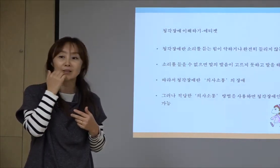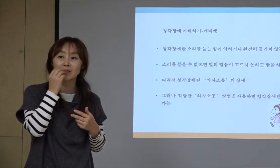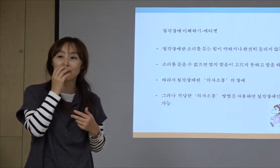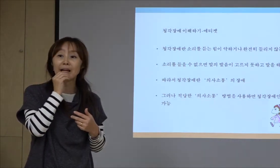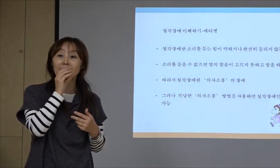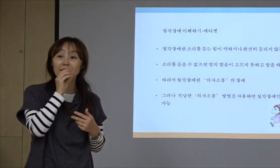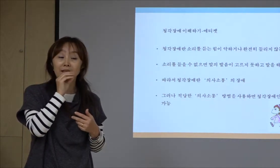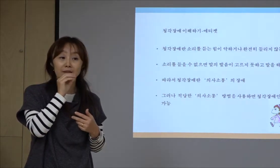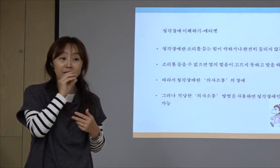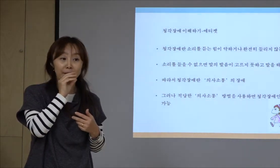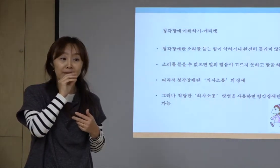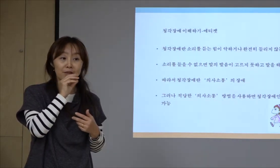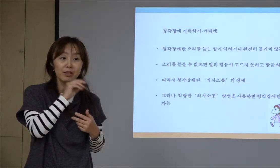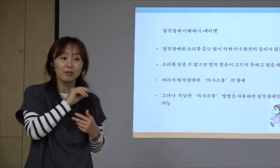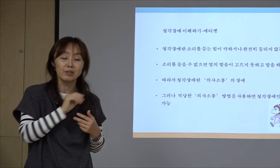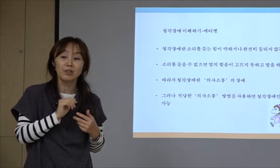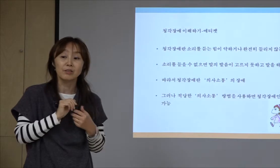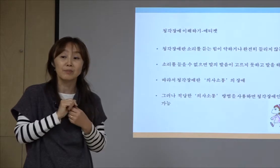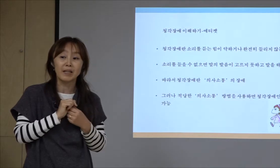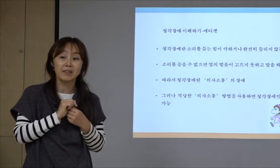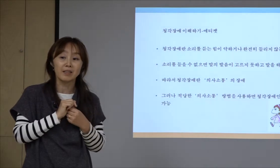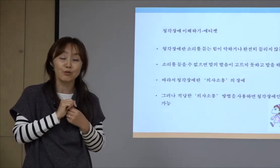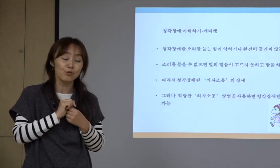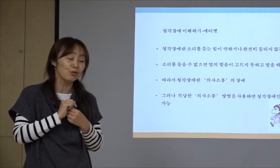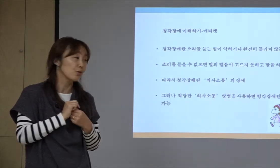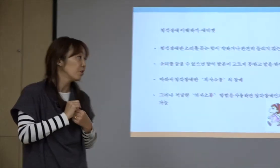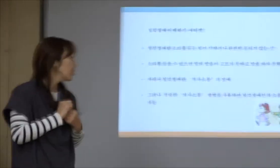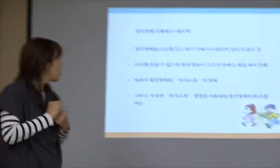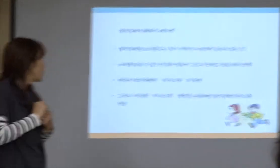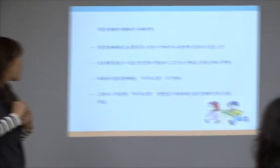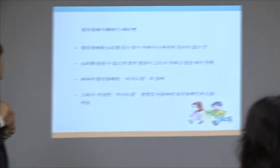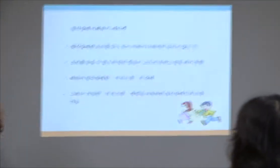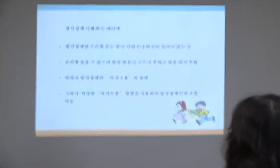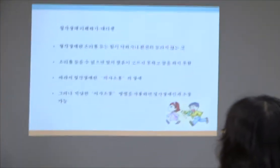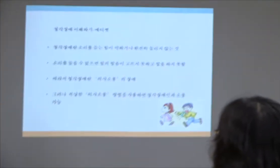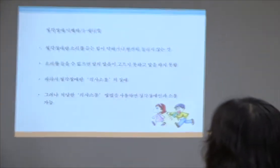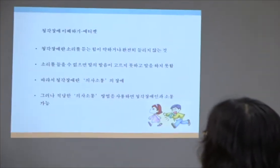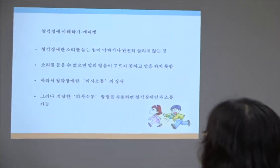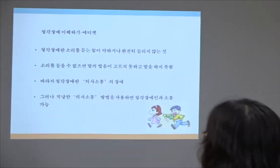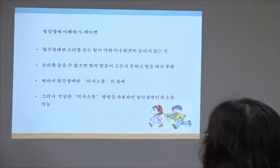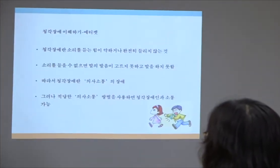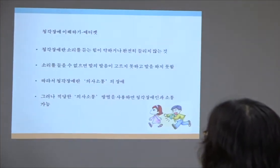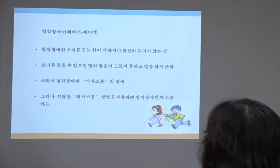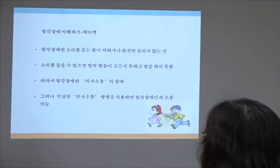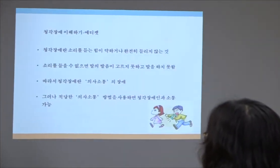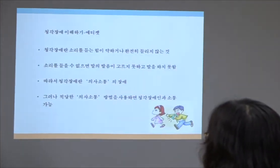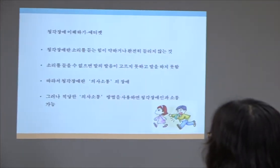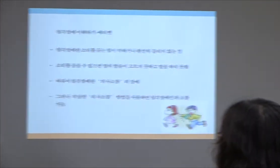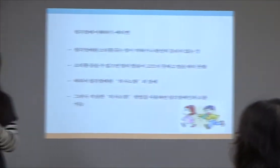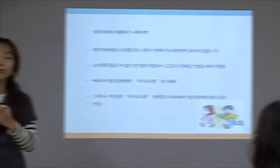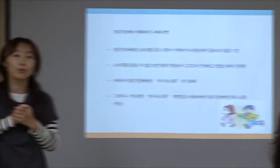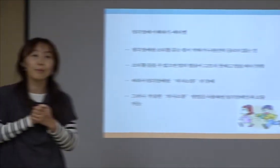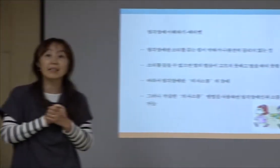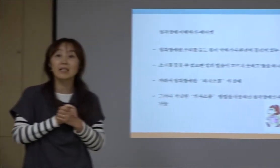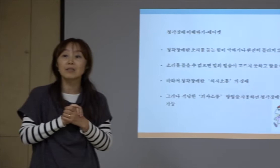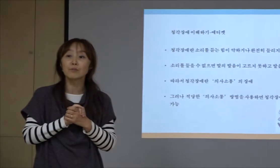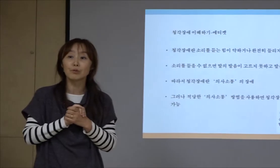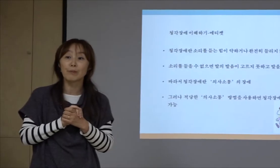이렇게 말 발성이나 이런 것들이 연습이 안 돼가지고 말을 못하는 경우가 많아요. 근데 청각장애인들도 말을 하시는 분들도